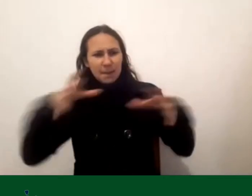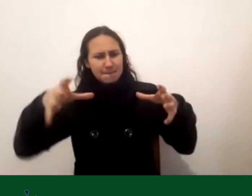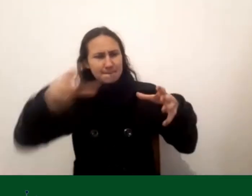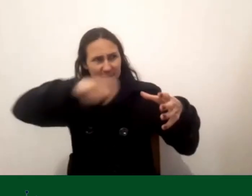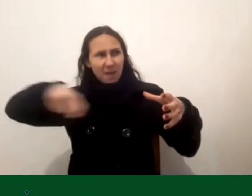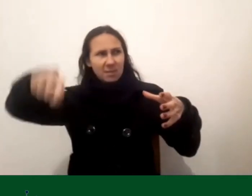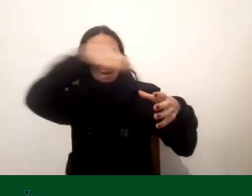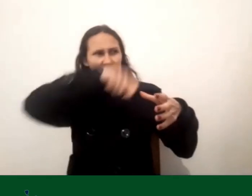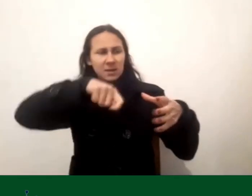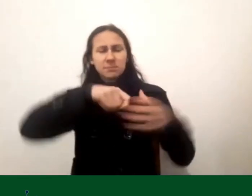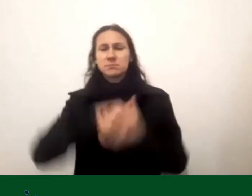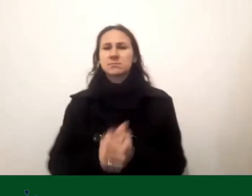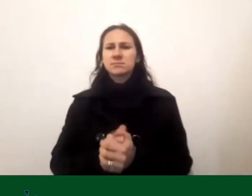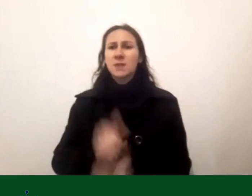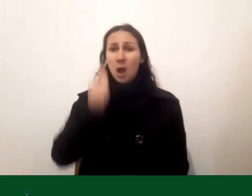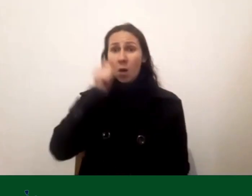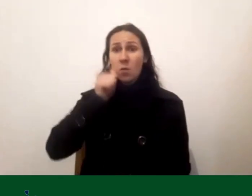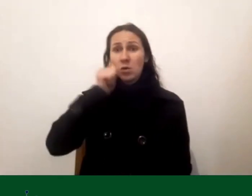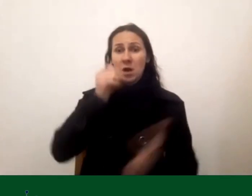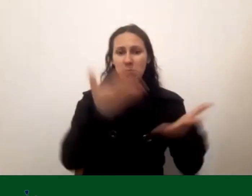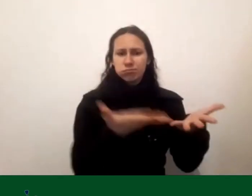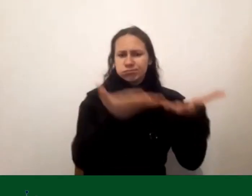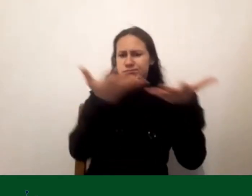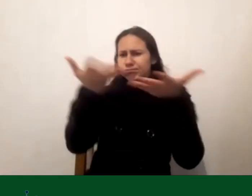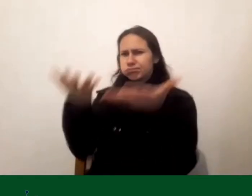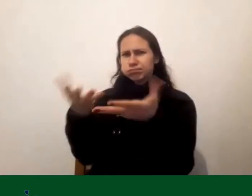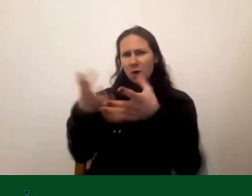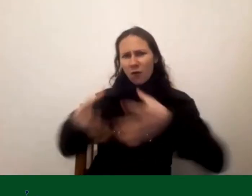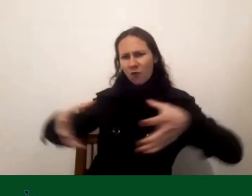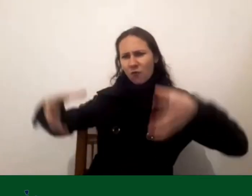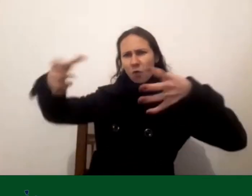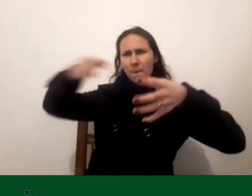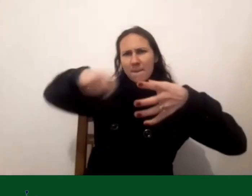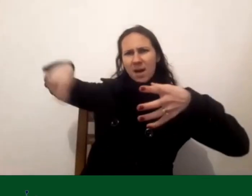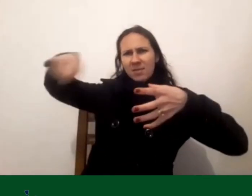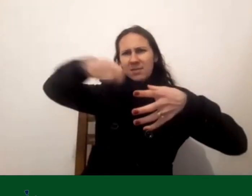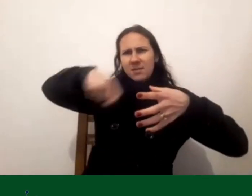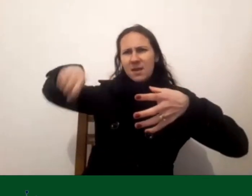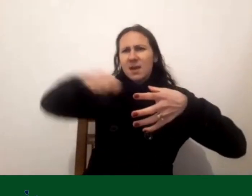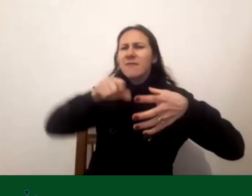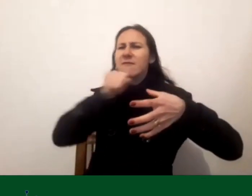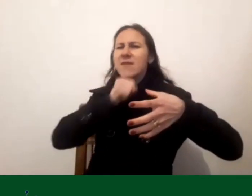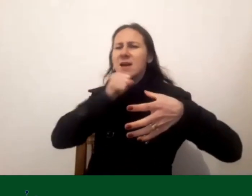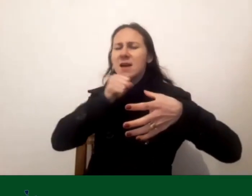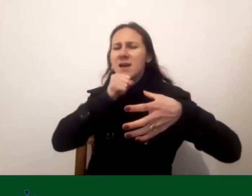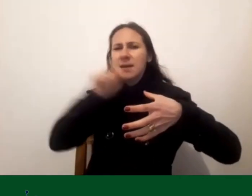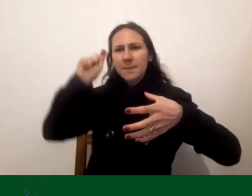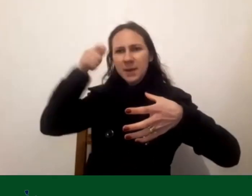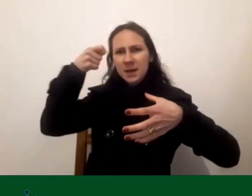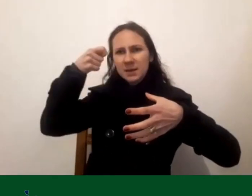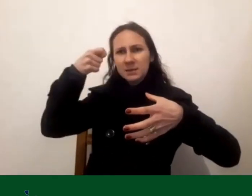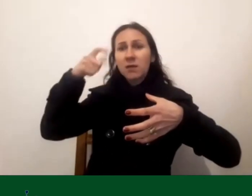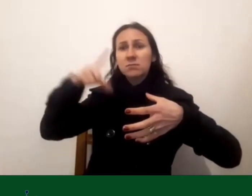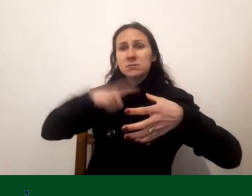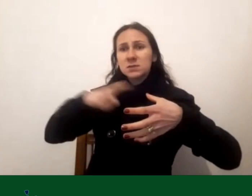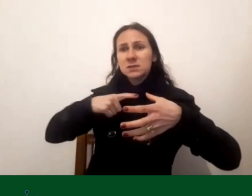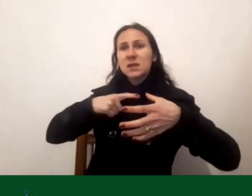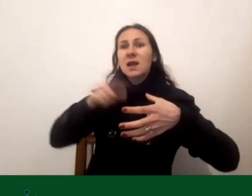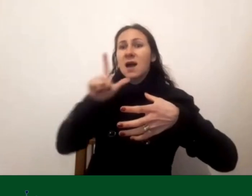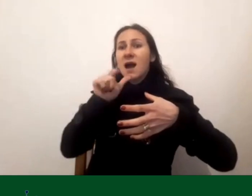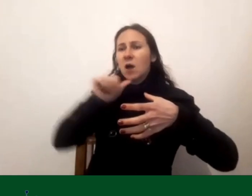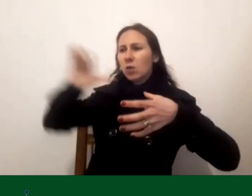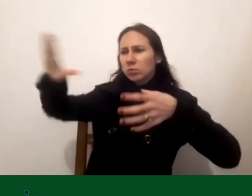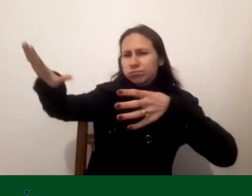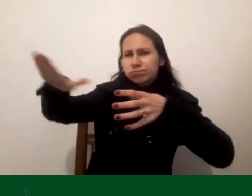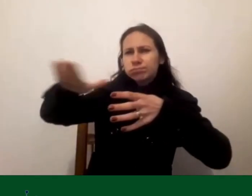trouxe para ele um caldeirão velho, preto, que ele encheu de água e pendurou no fogo. Tirou